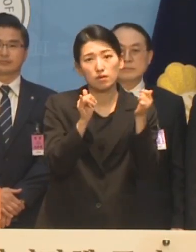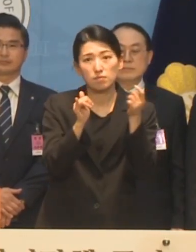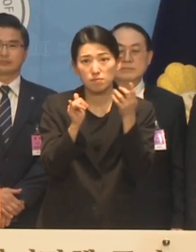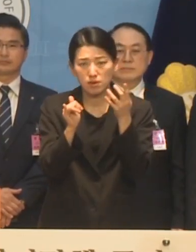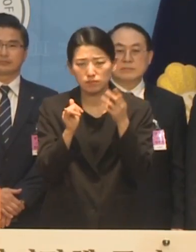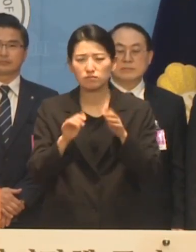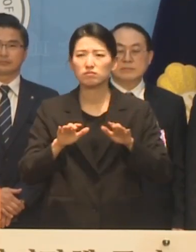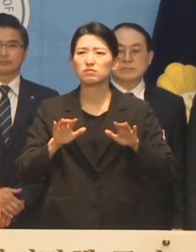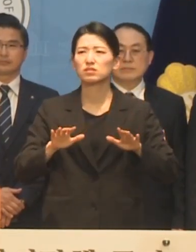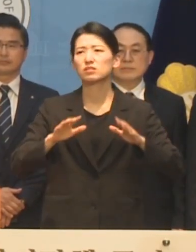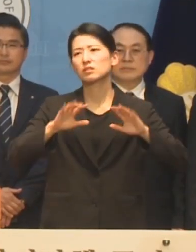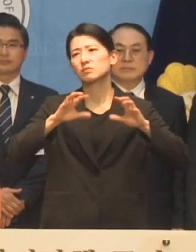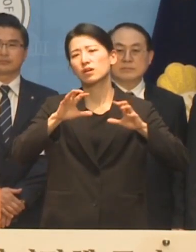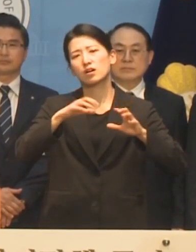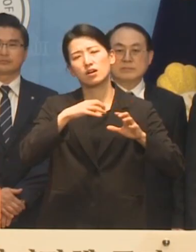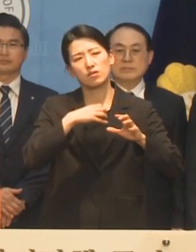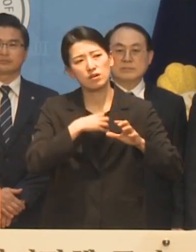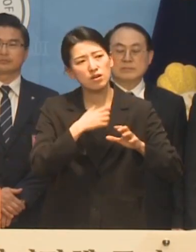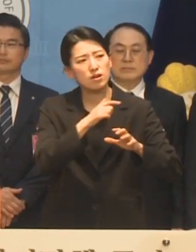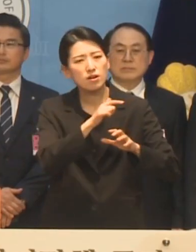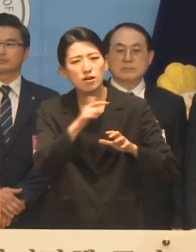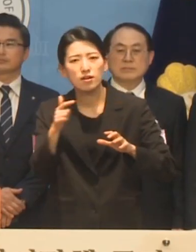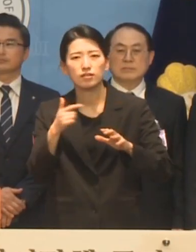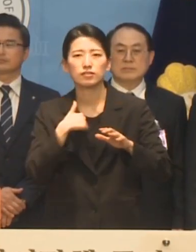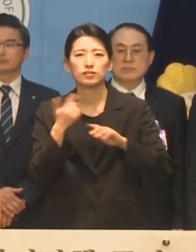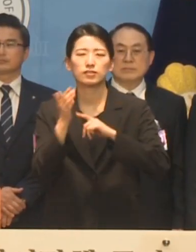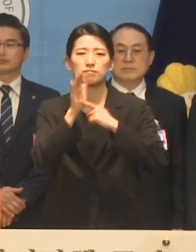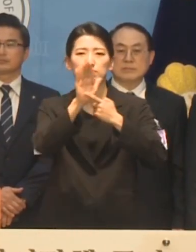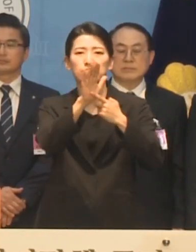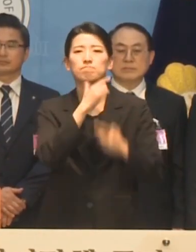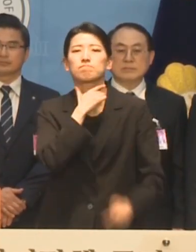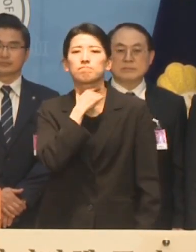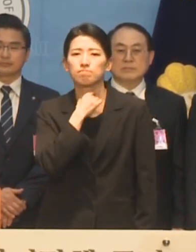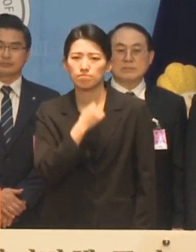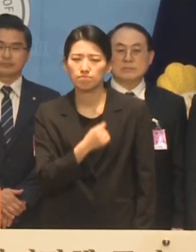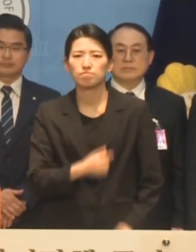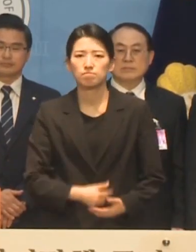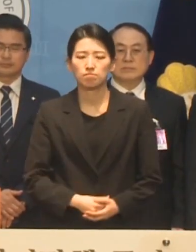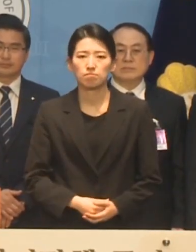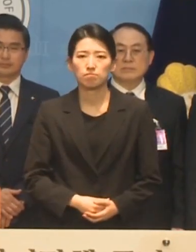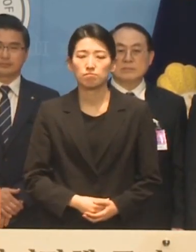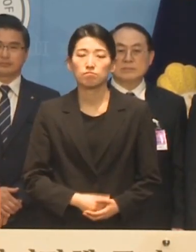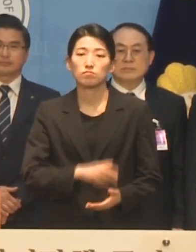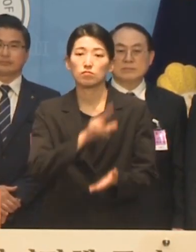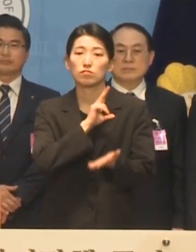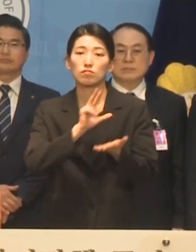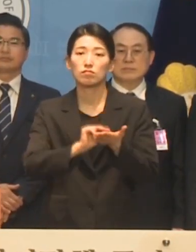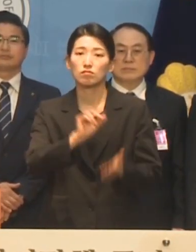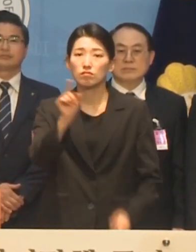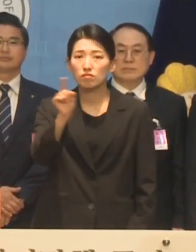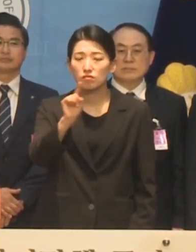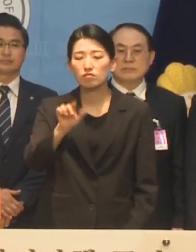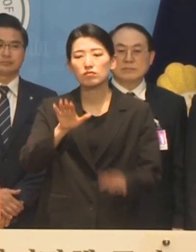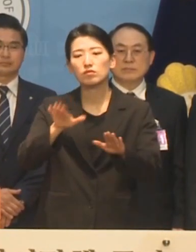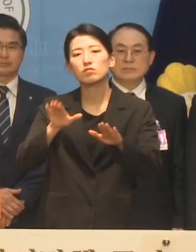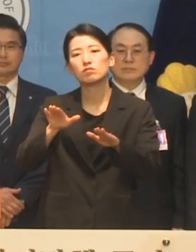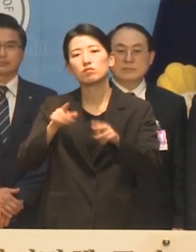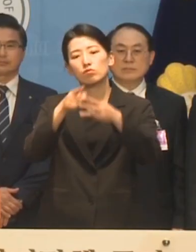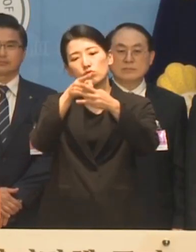위해서 오셨습니다. 그 내용은 지금 진행되고 있는 이